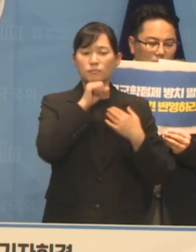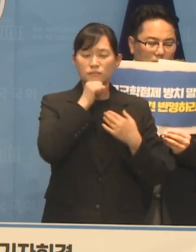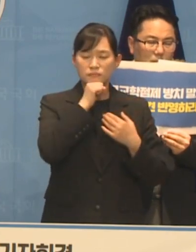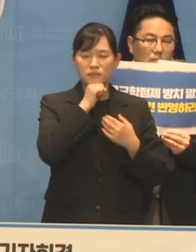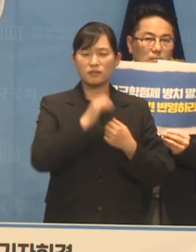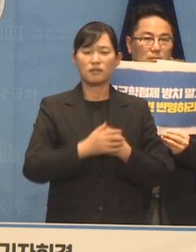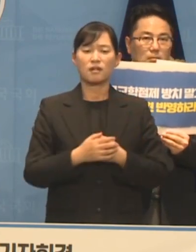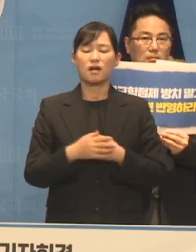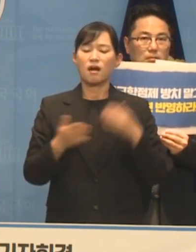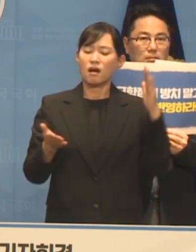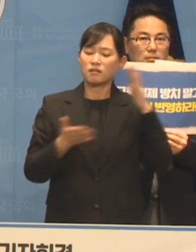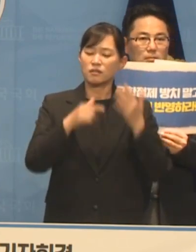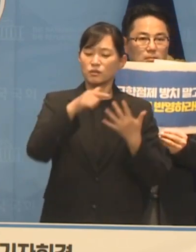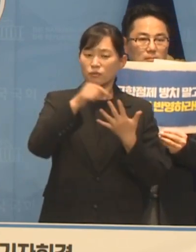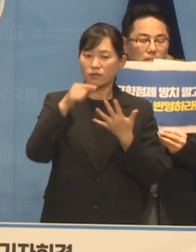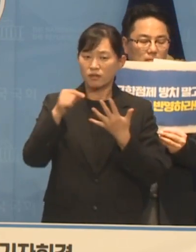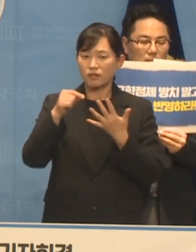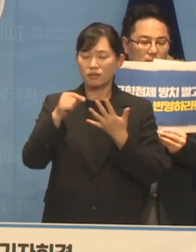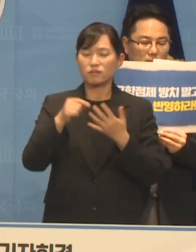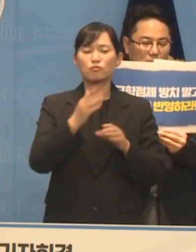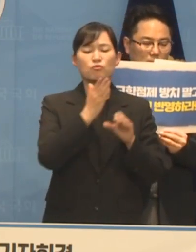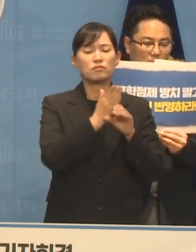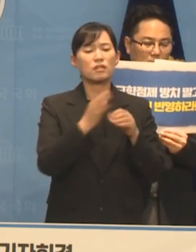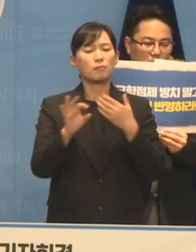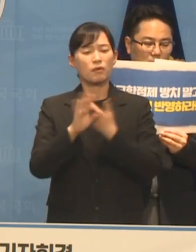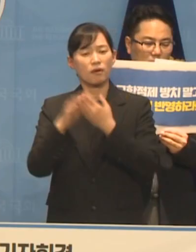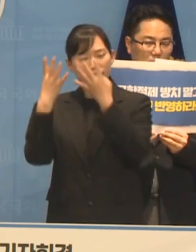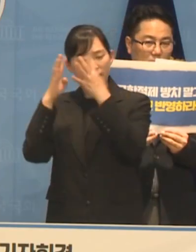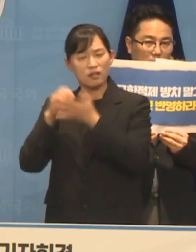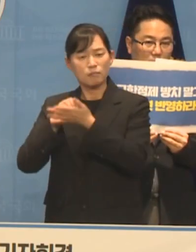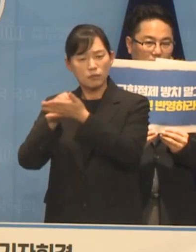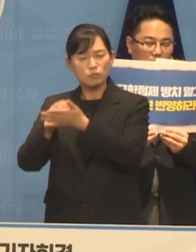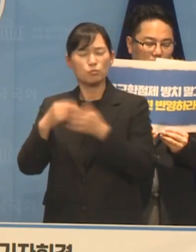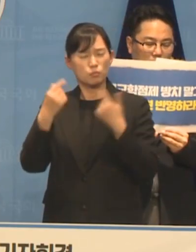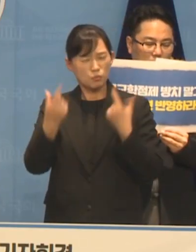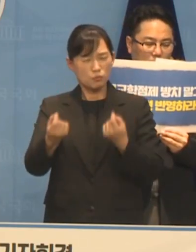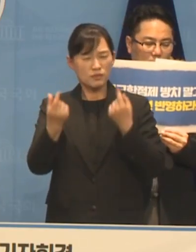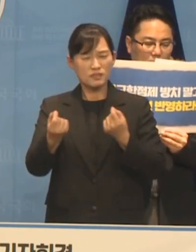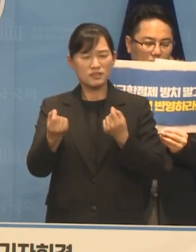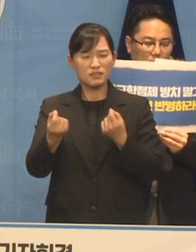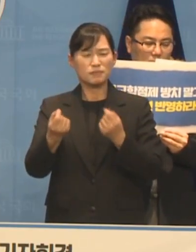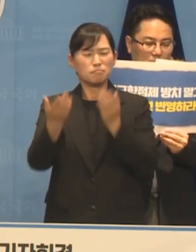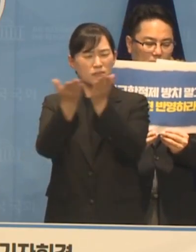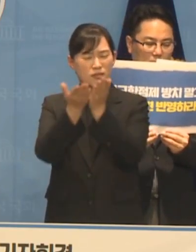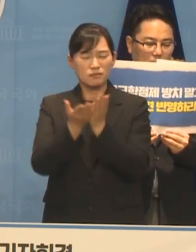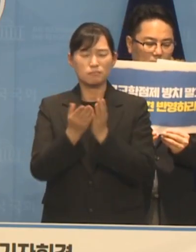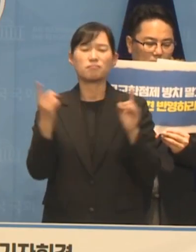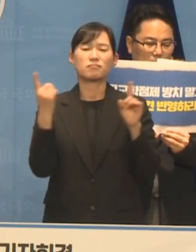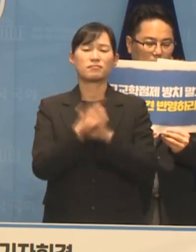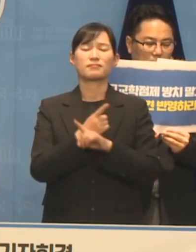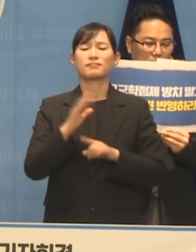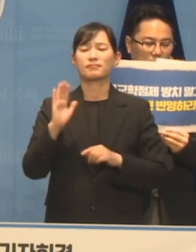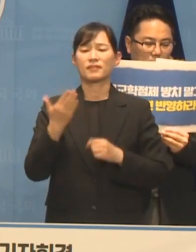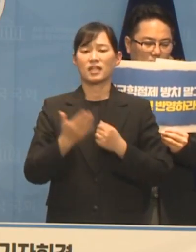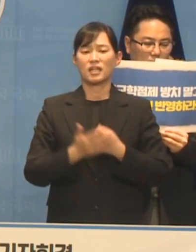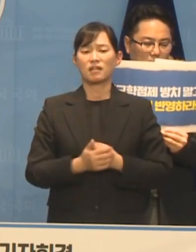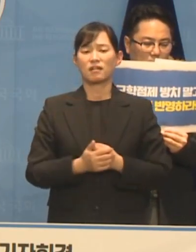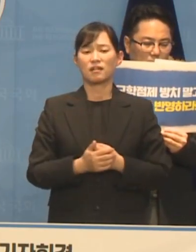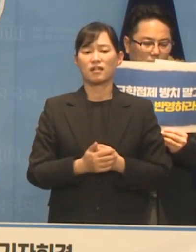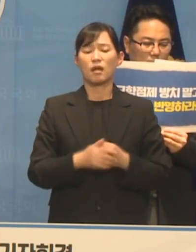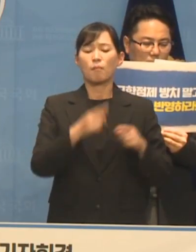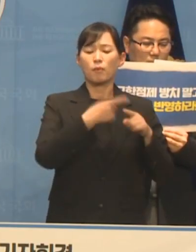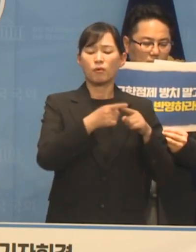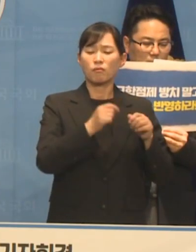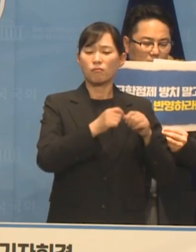학생 선택 중심 교육을 지향한다면 대입 역시 이 방향과 구조로 개편되어야 합니다. 절대평가